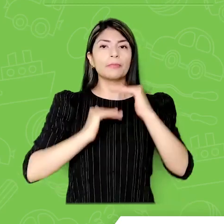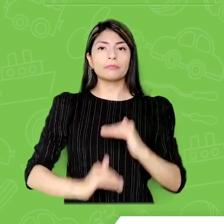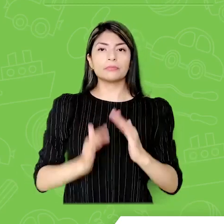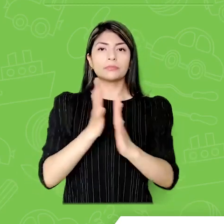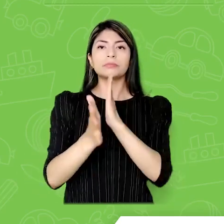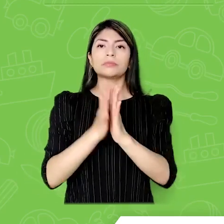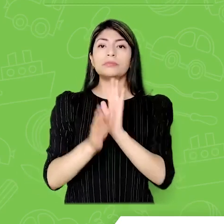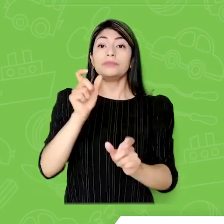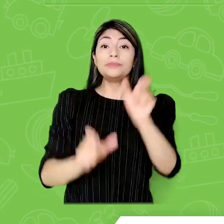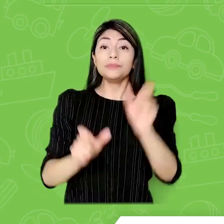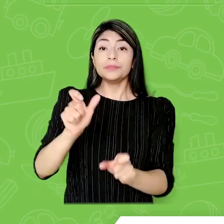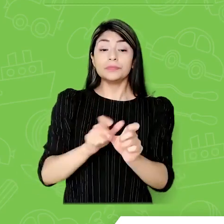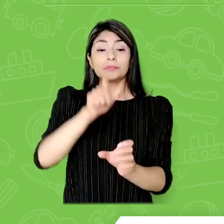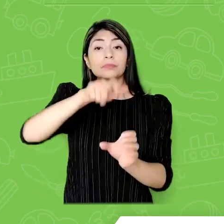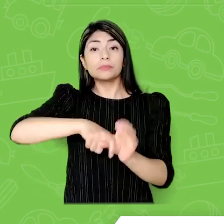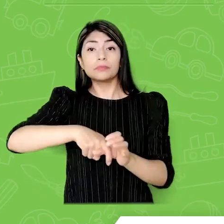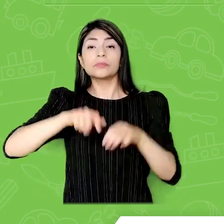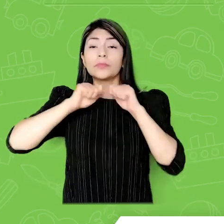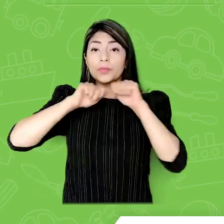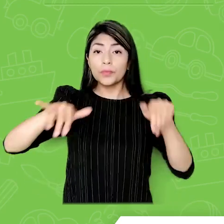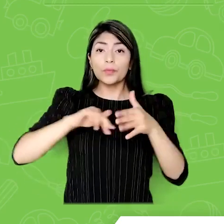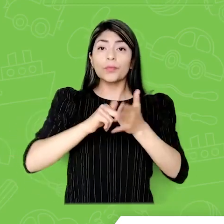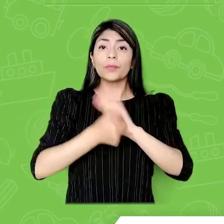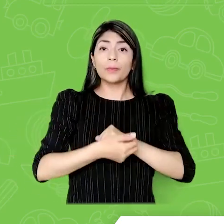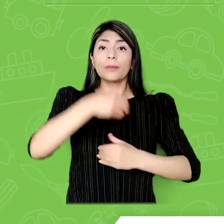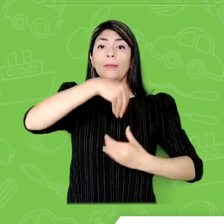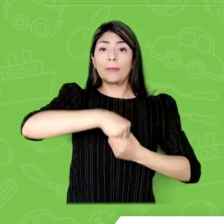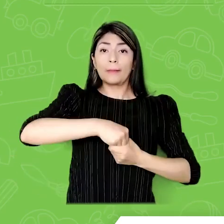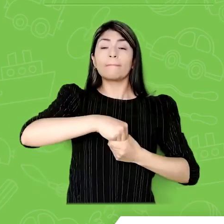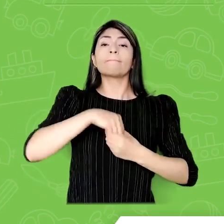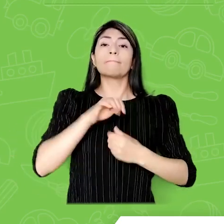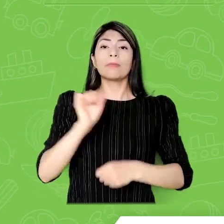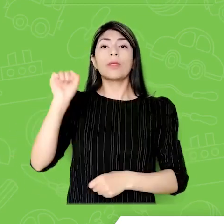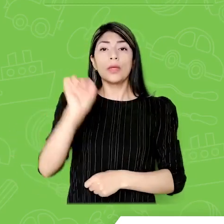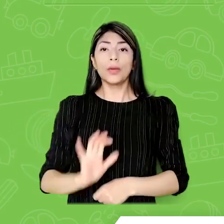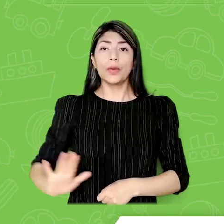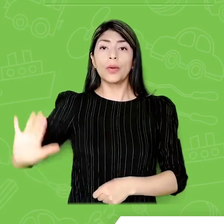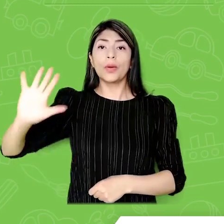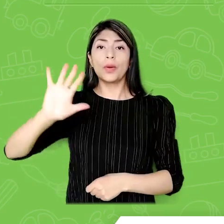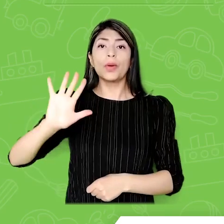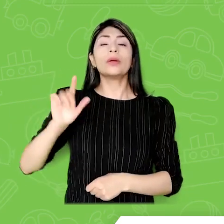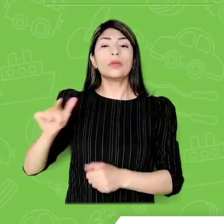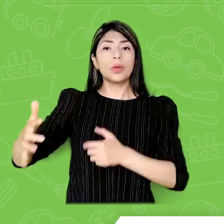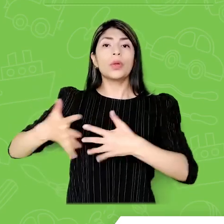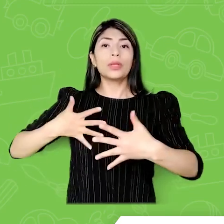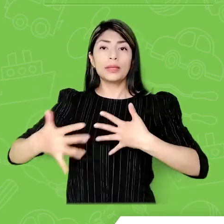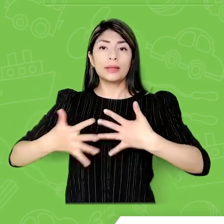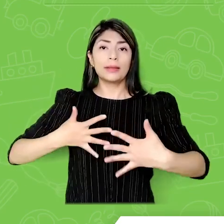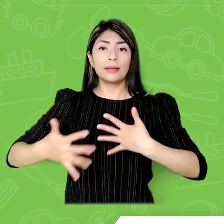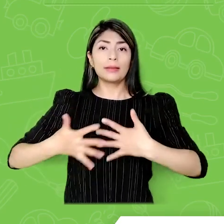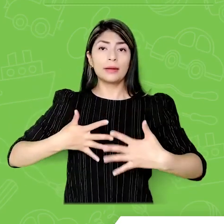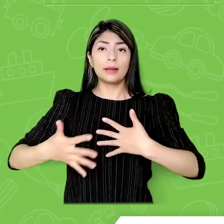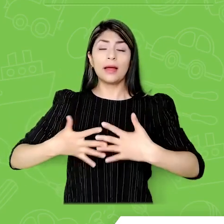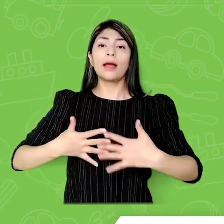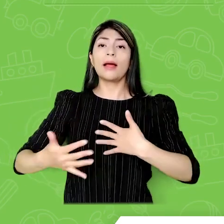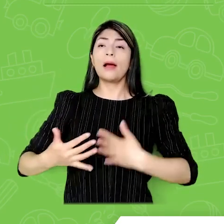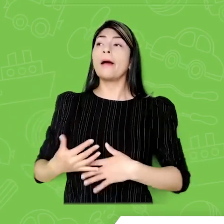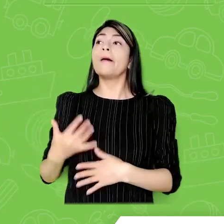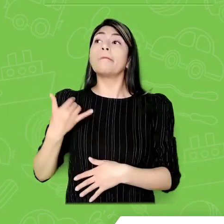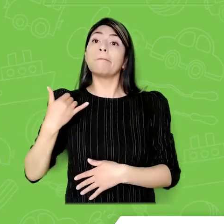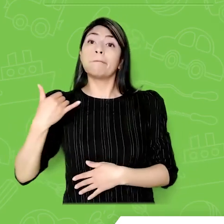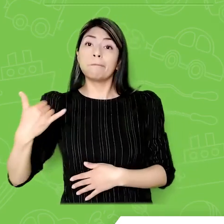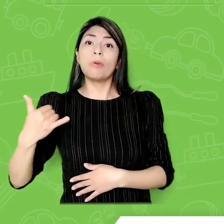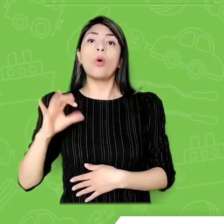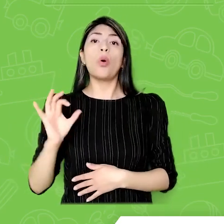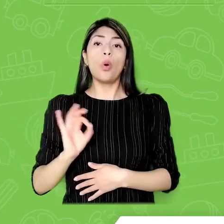del Departamento Archipiélago de San Andrés, Providencia y Santa Catalina y tengan relación directa con el público, deberán hablar